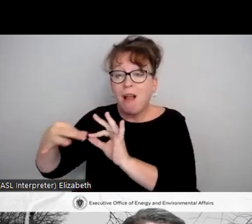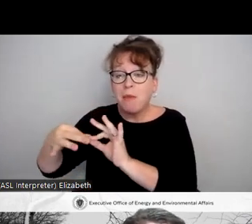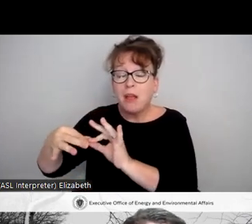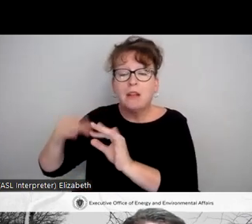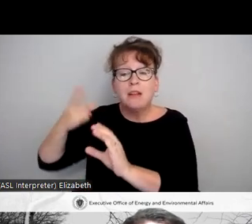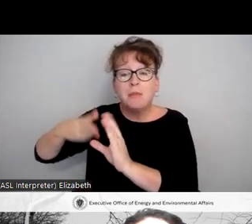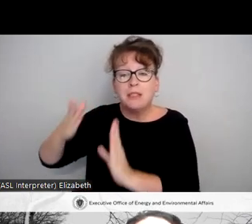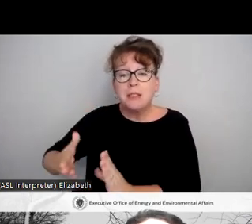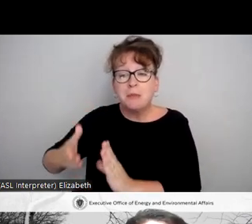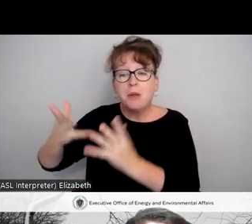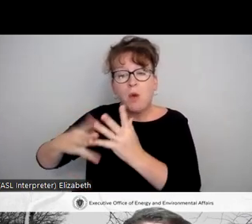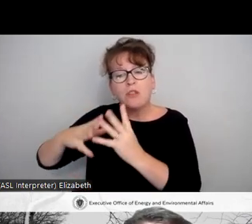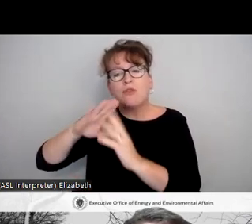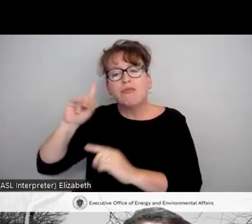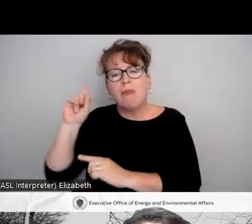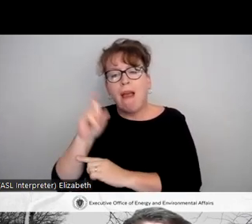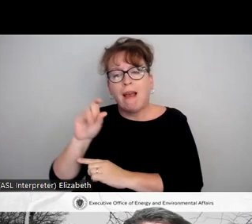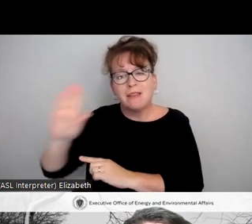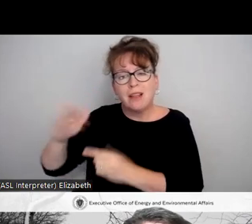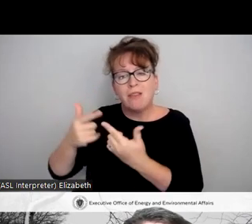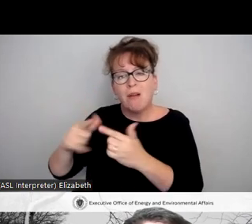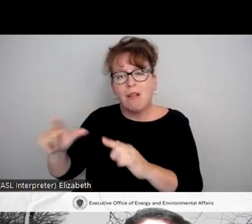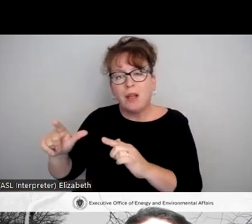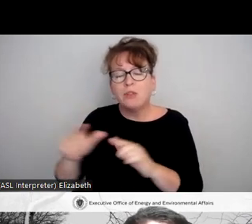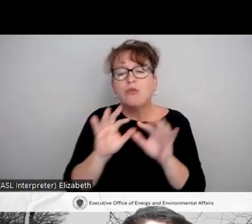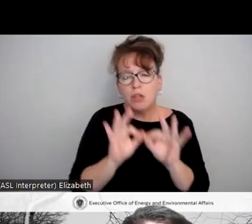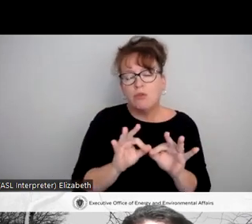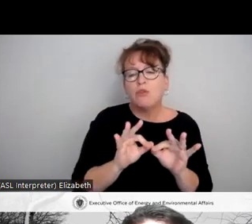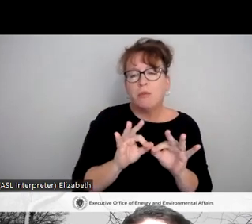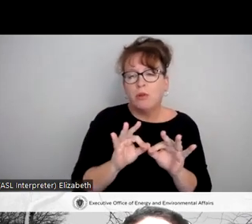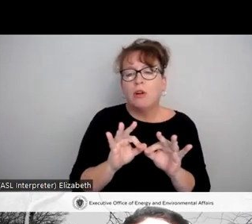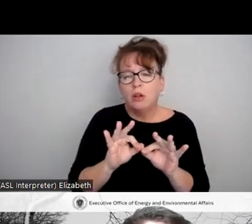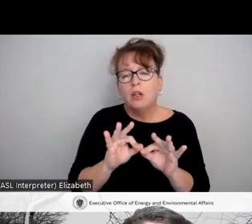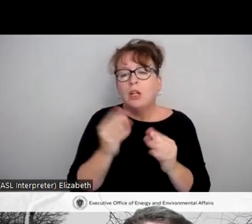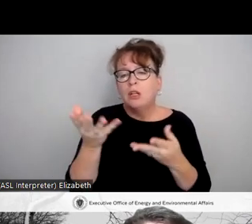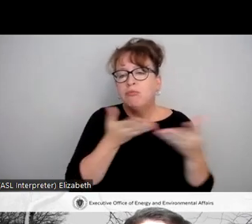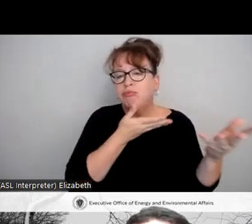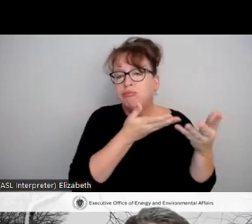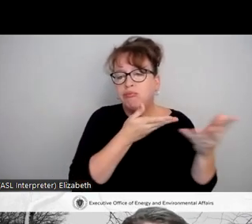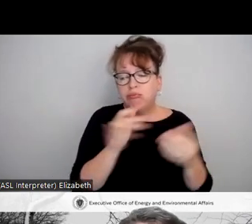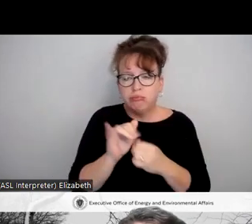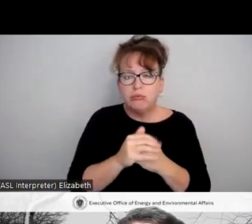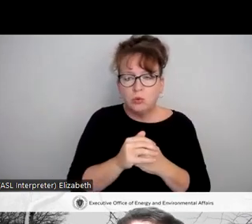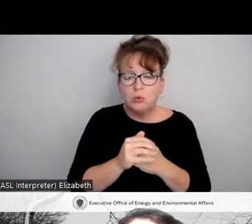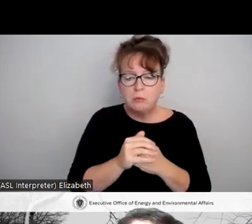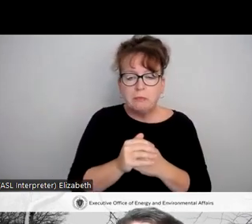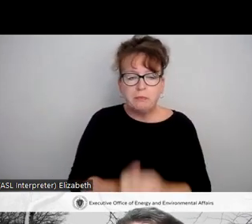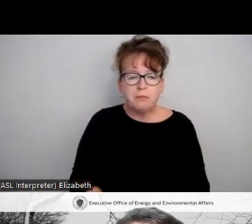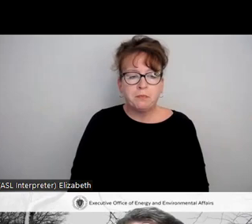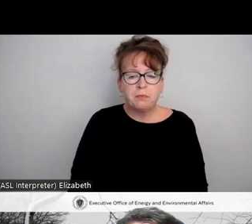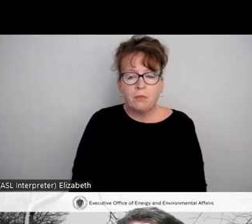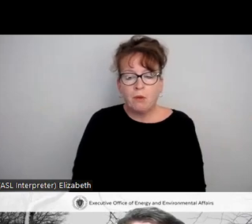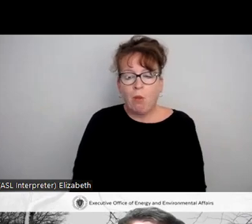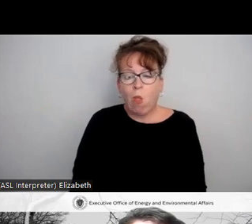de que si hay alguien que por ejemplo quiere hablar en portugués que el intérprete lo interprete al